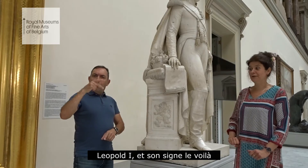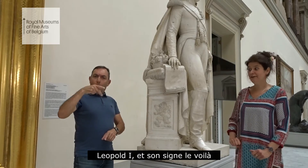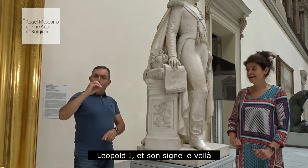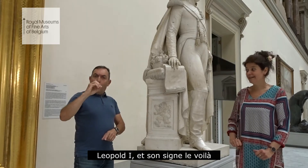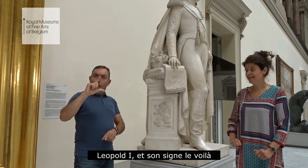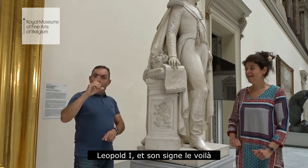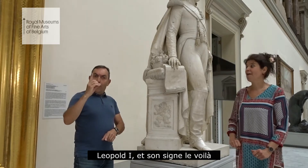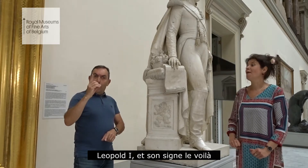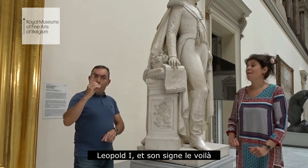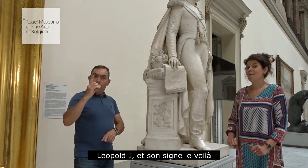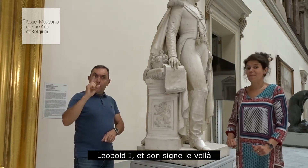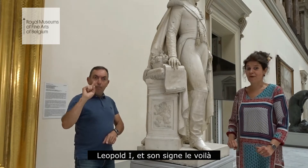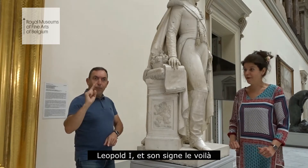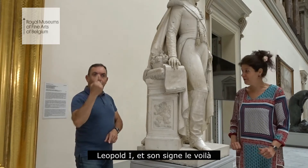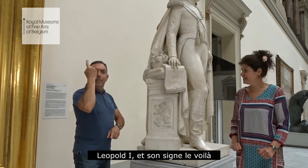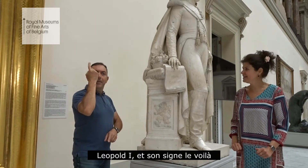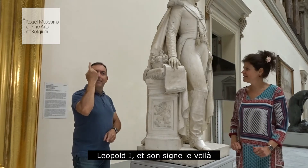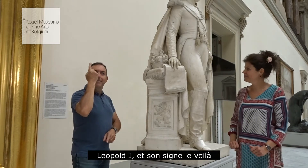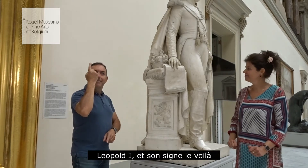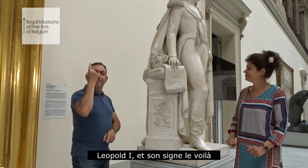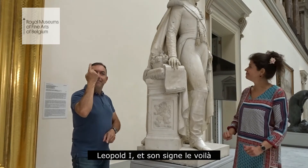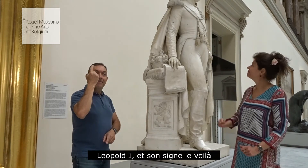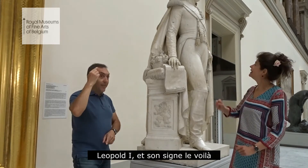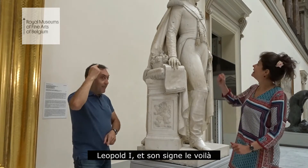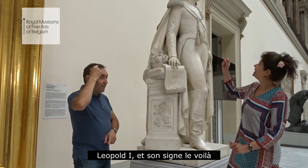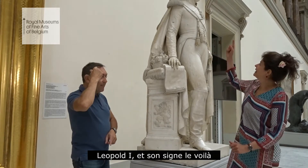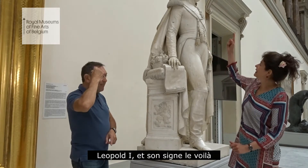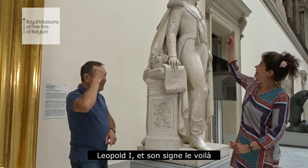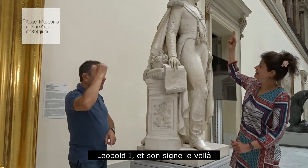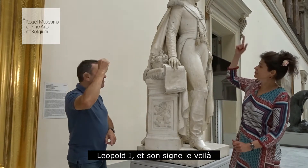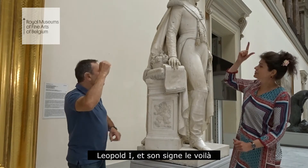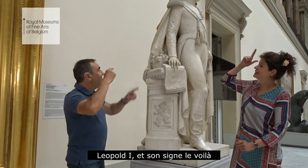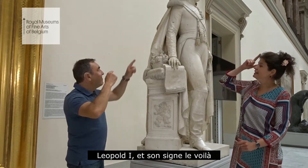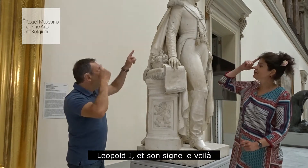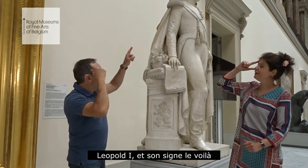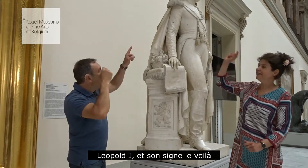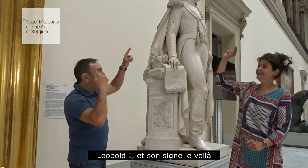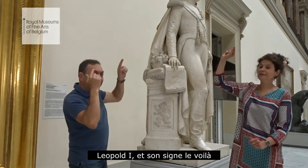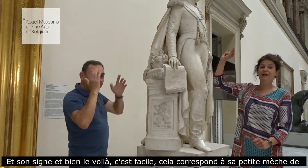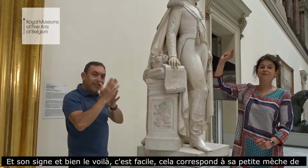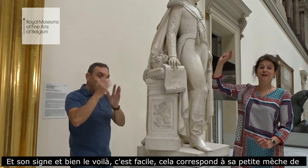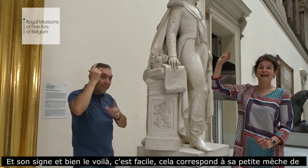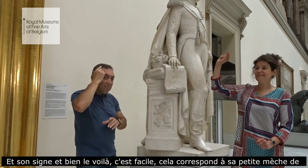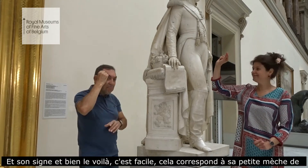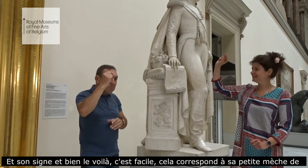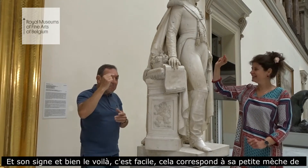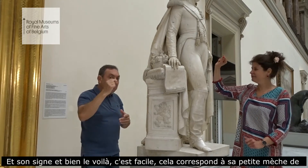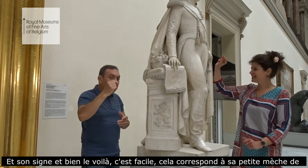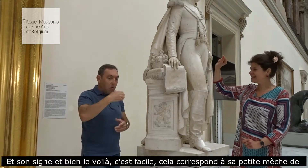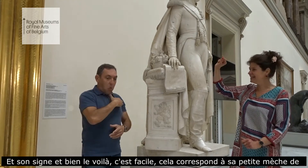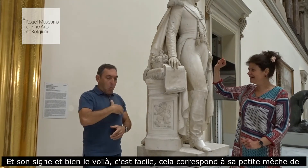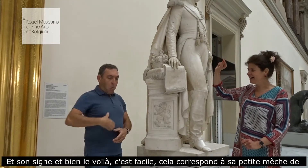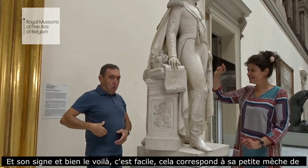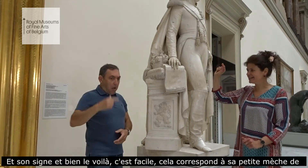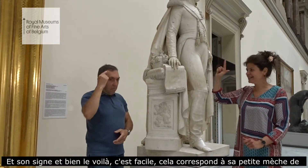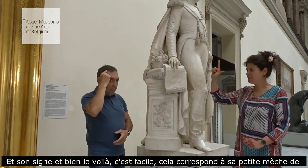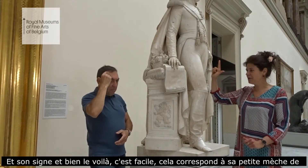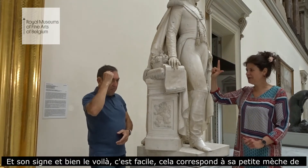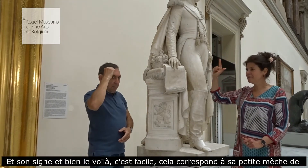Léopold Ier. Et son signe? Eh bien le voilà, c'est facile, c'est Léopold, mais